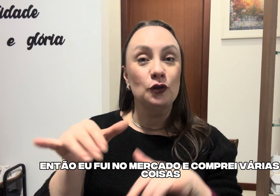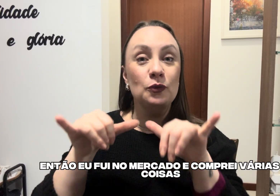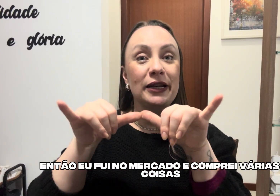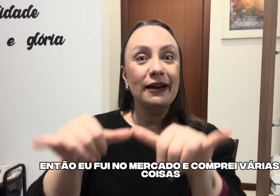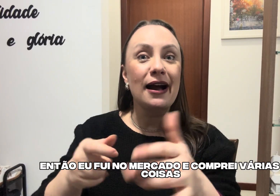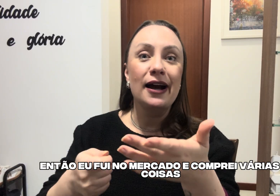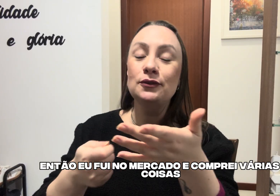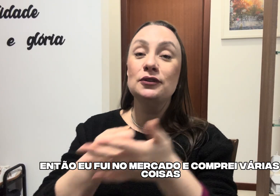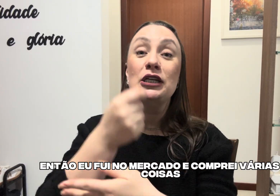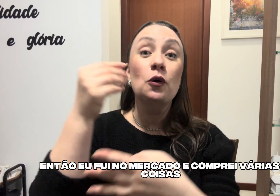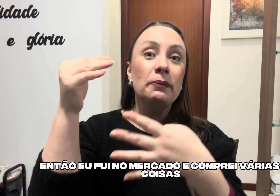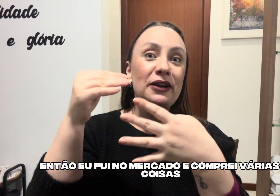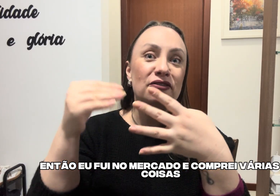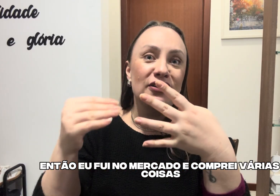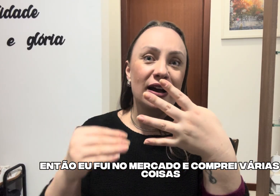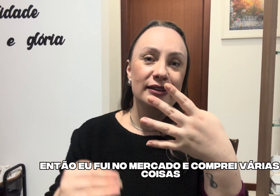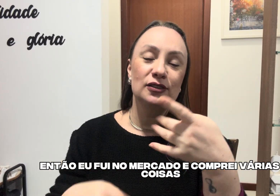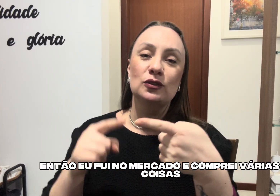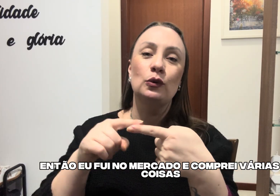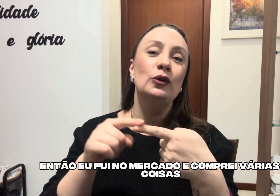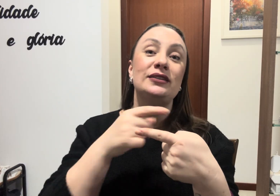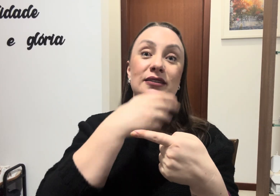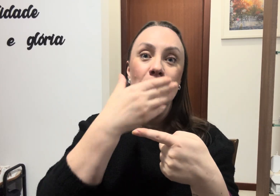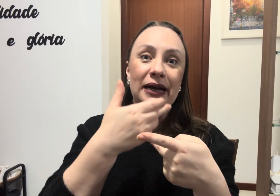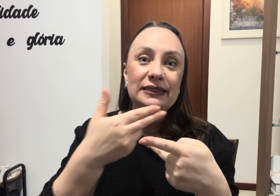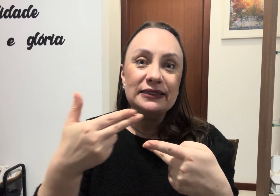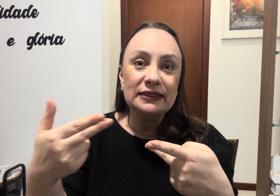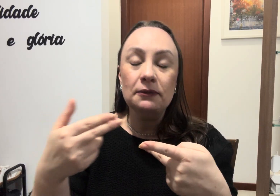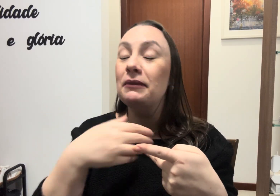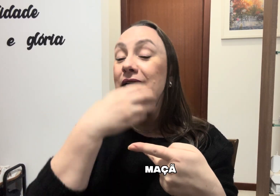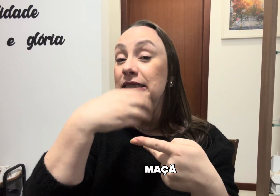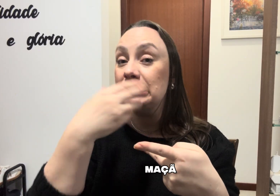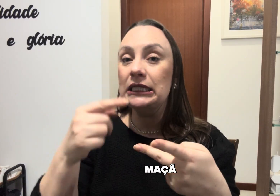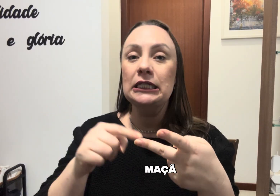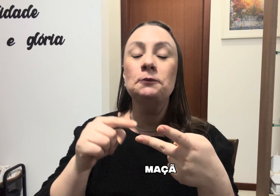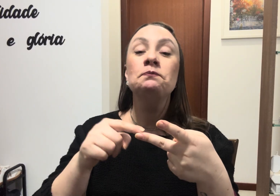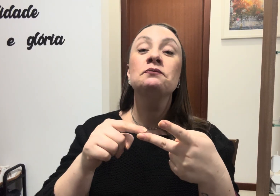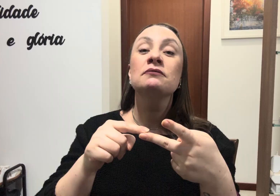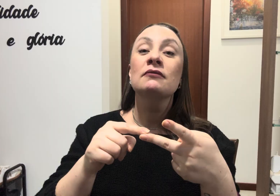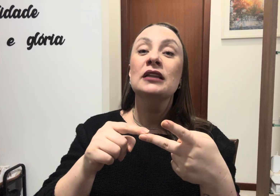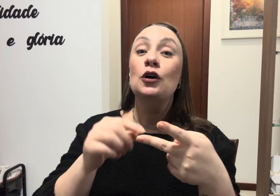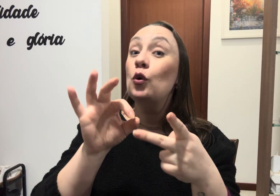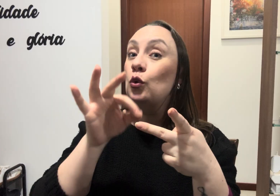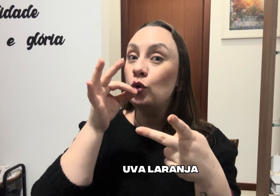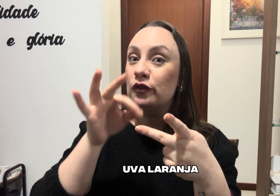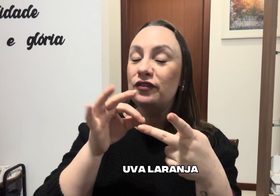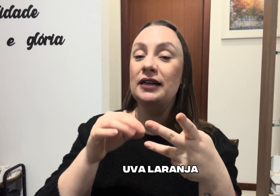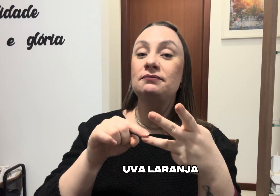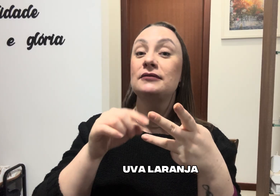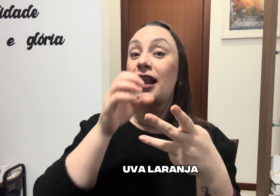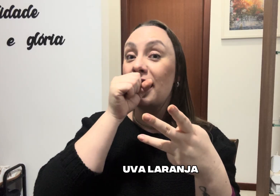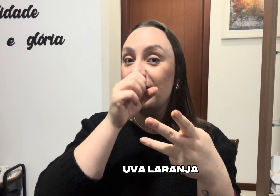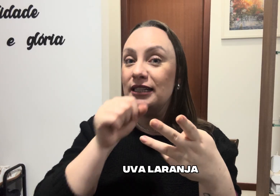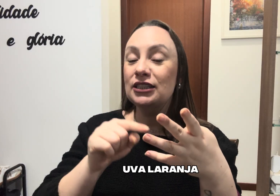no mercado e comprei várias coisas: maçã, uva,